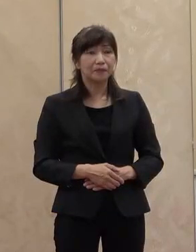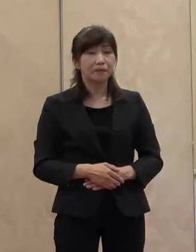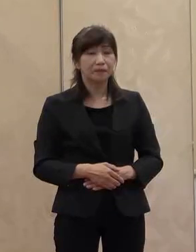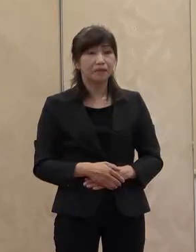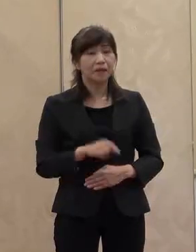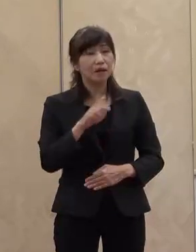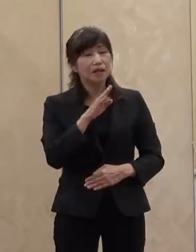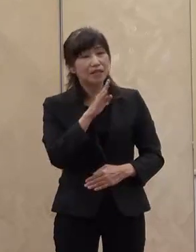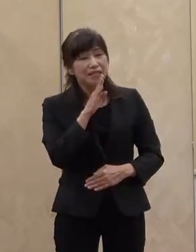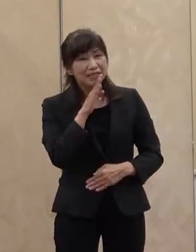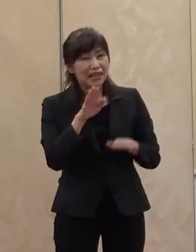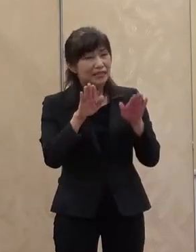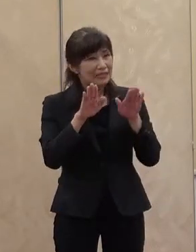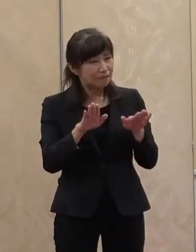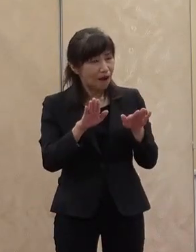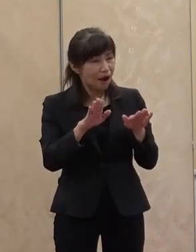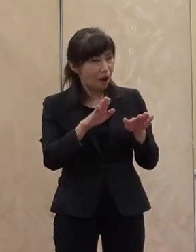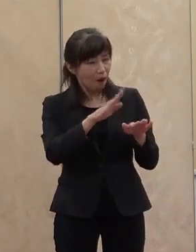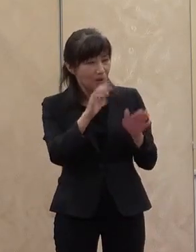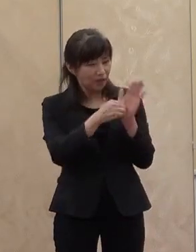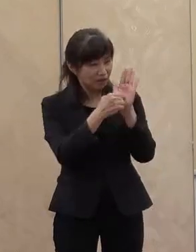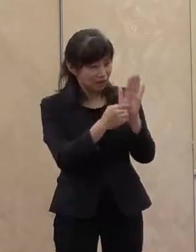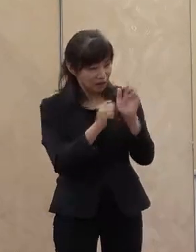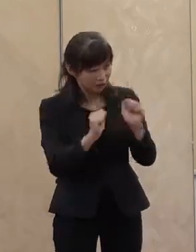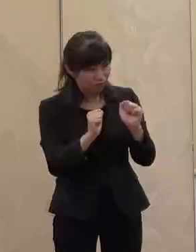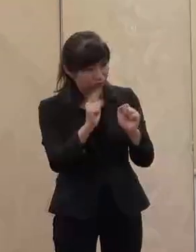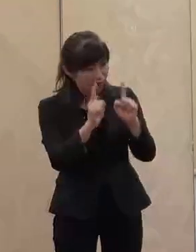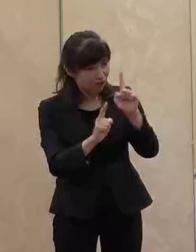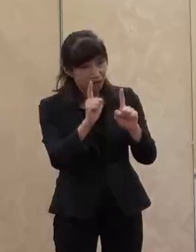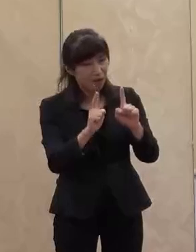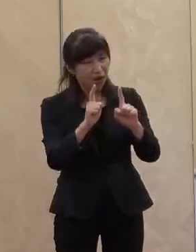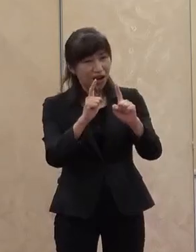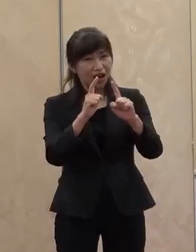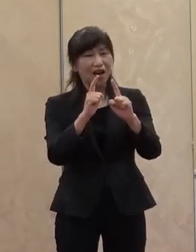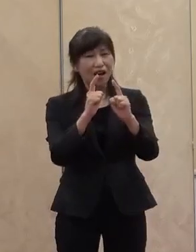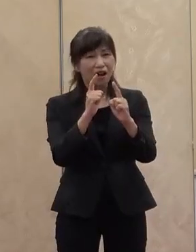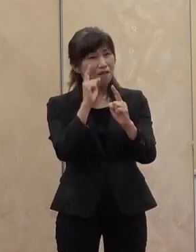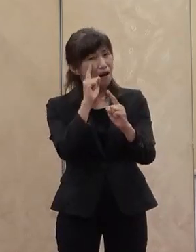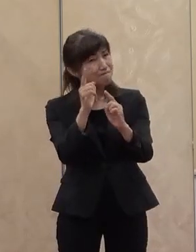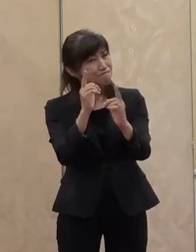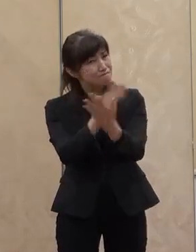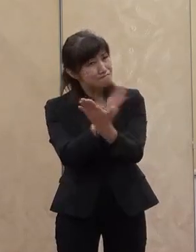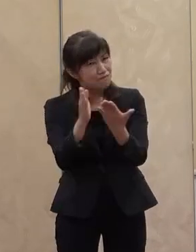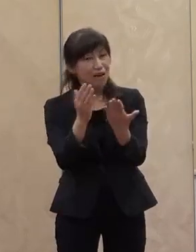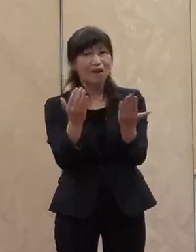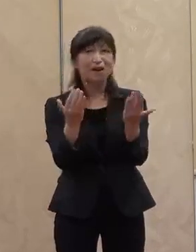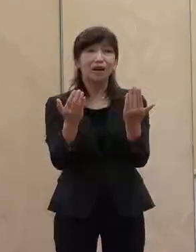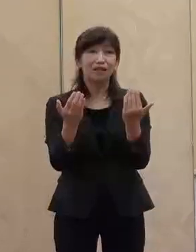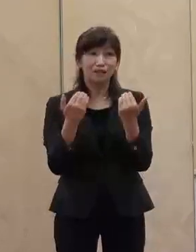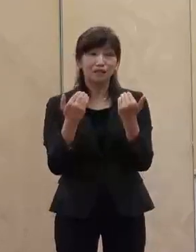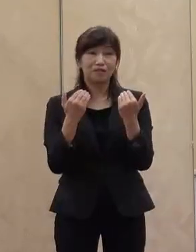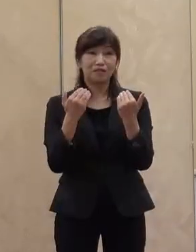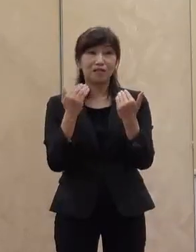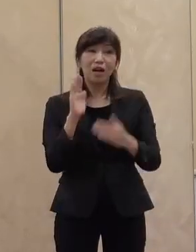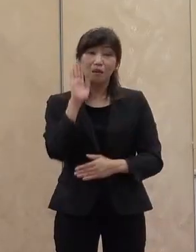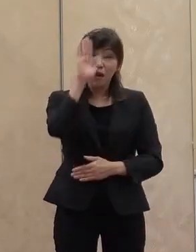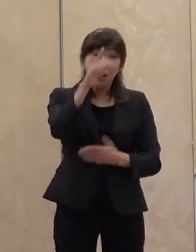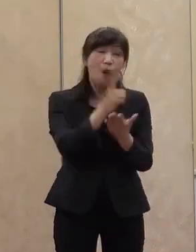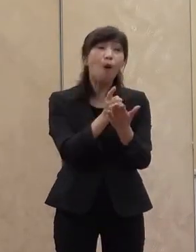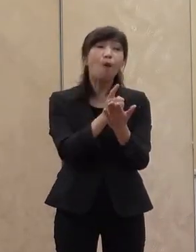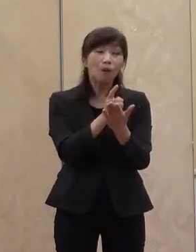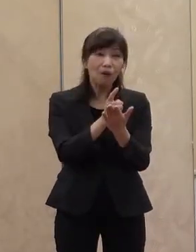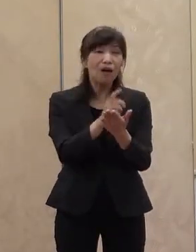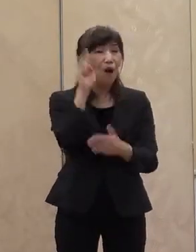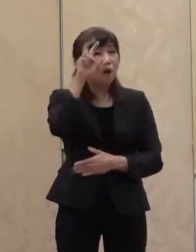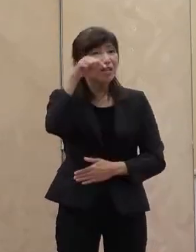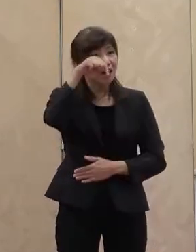本気でこれを打ち出すかどうかのタイミングっていうのはしっかり見極めたいと思っています。でも僕は大きな方向性としては大阪はふさわしいんじゃないかと思っています